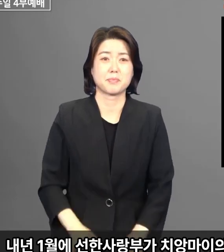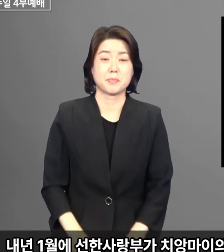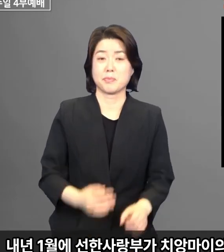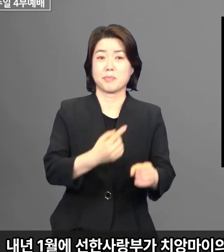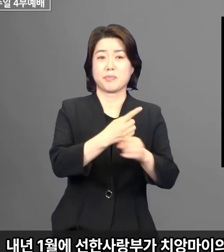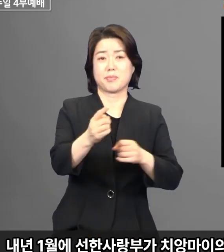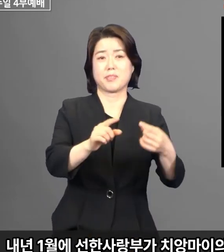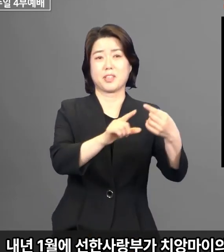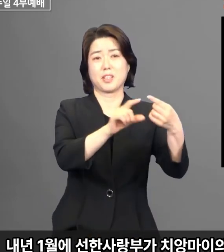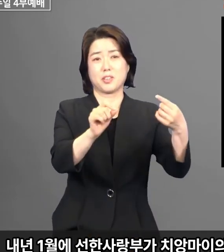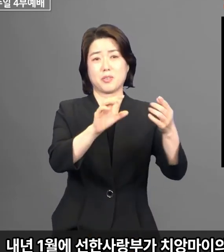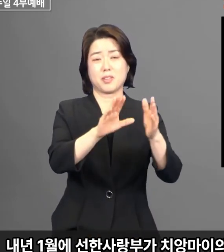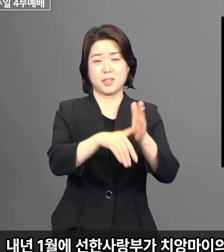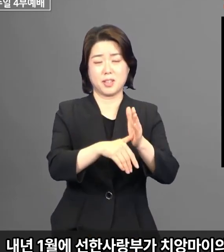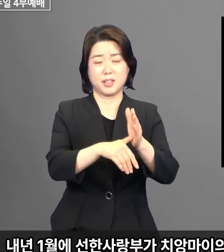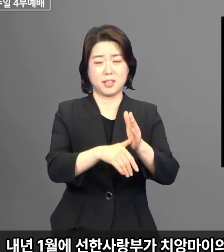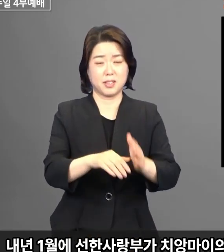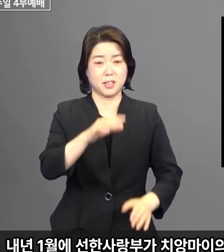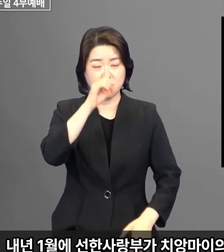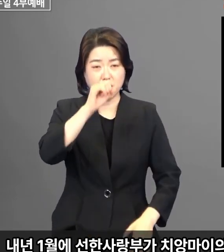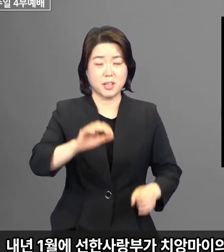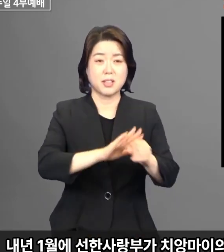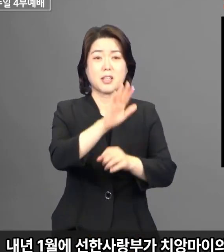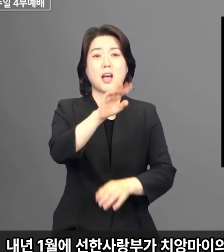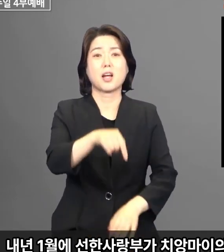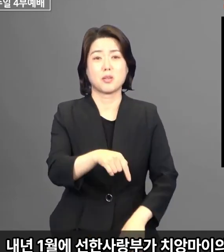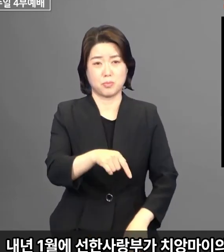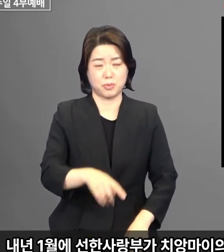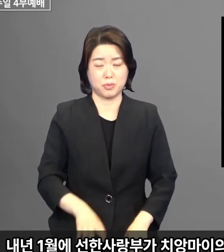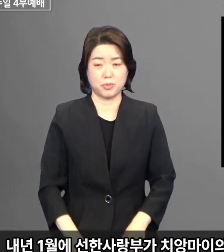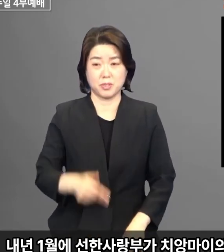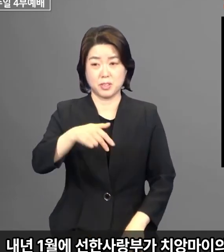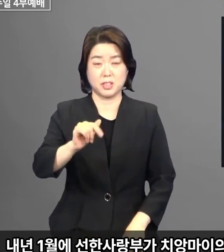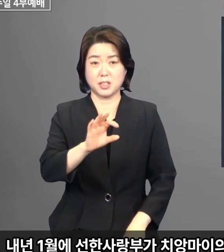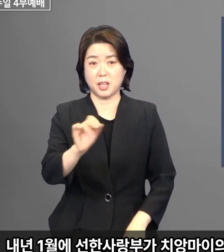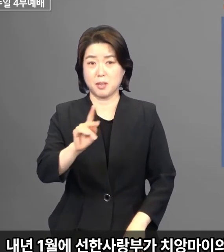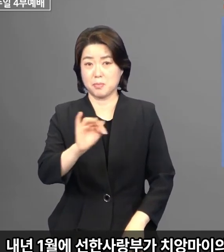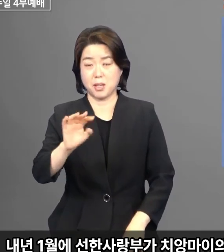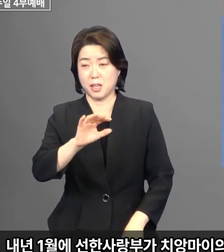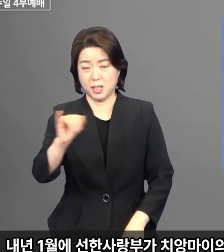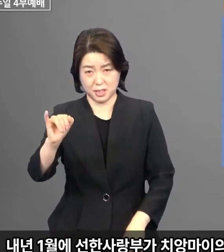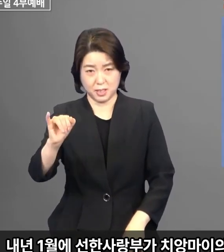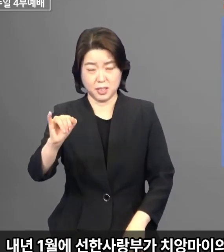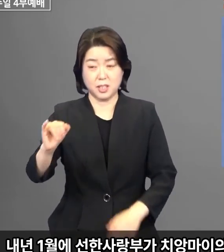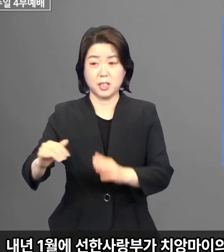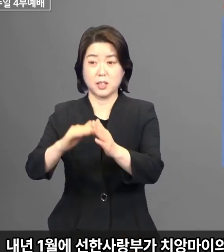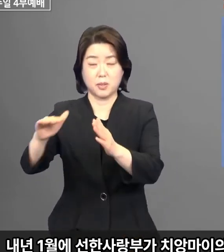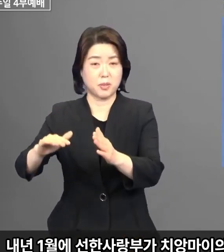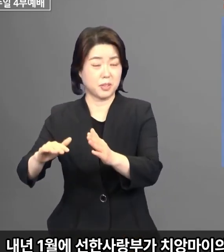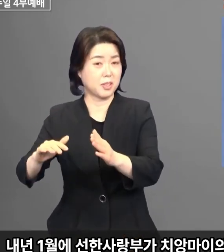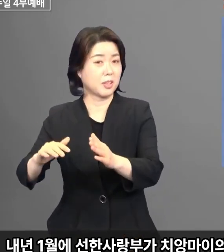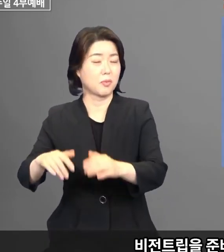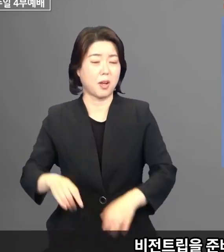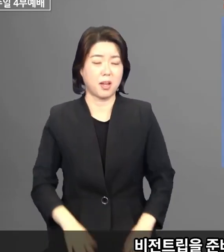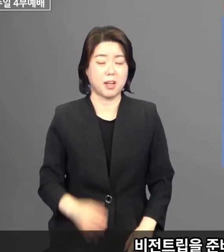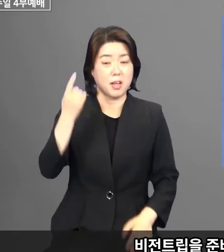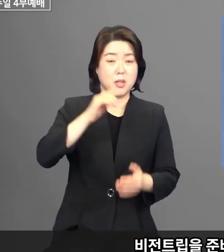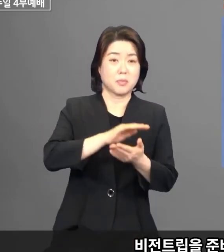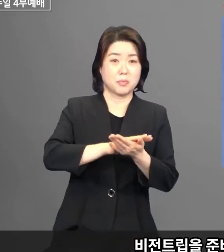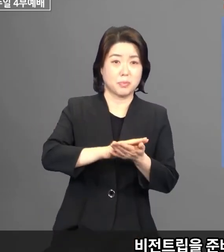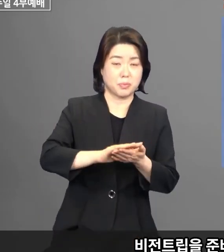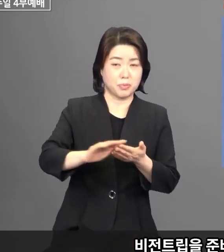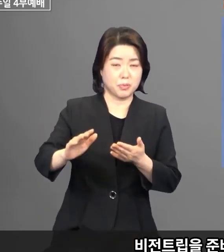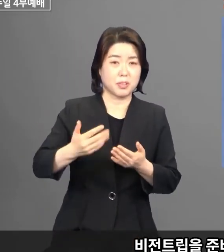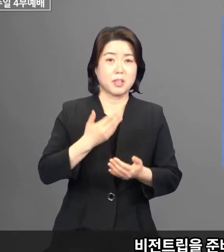내년 1월에 선한사랑부가 치앙마이의 장애가정과 샬롬의 은혜를 나누고자 비전